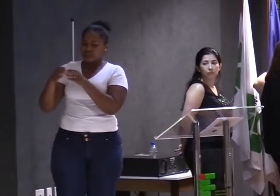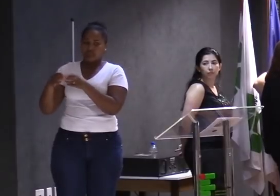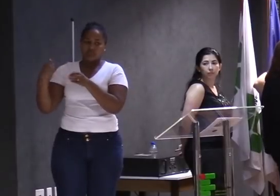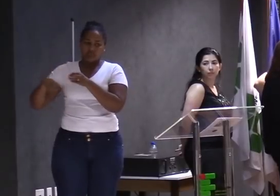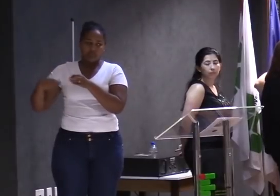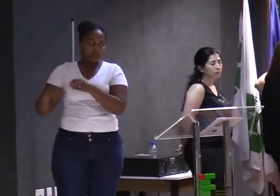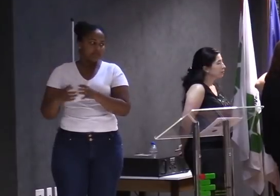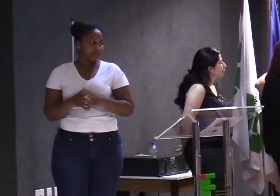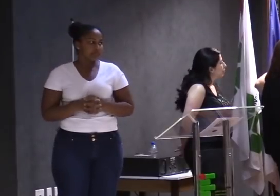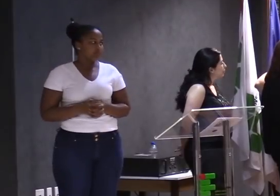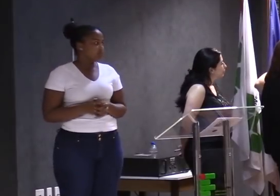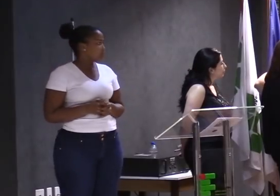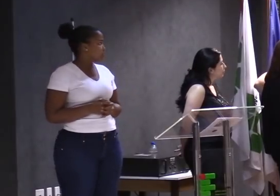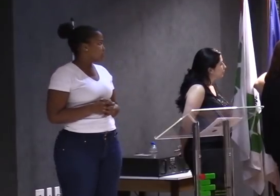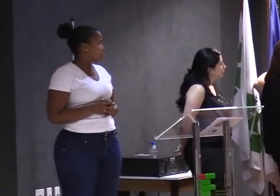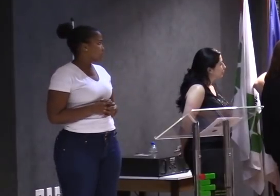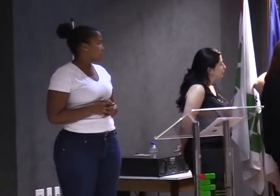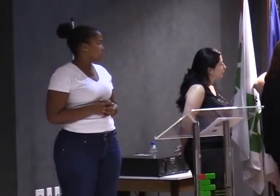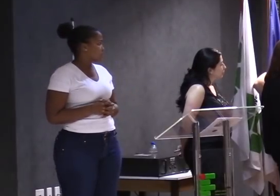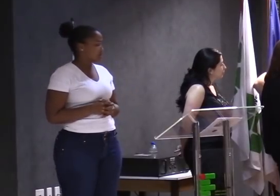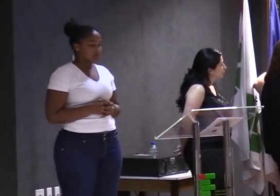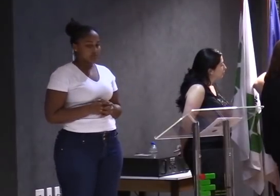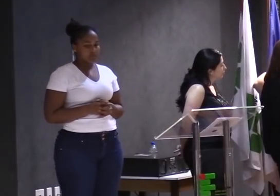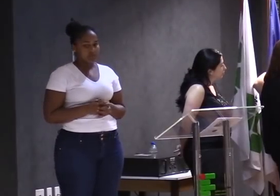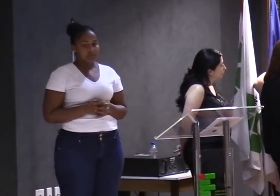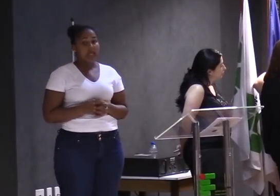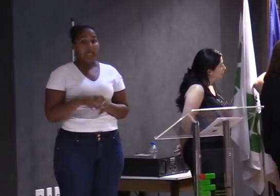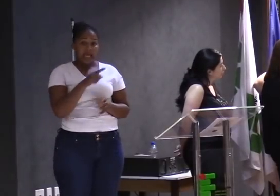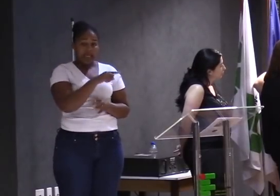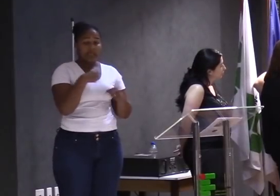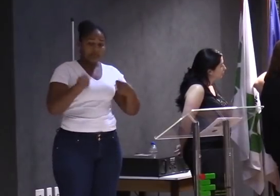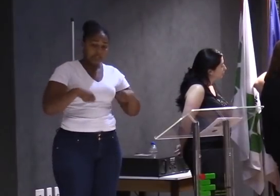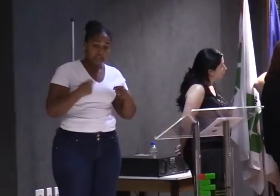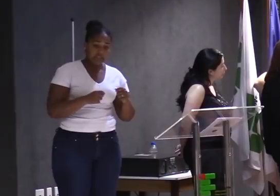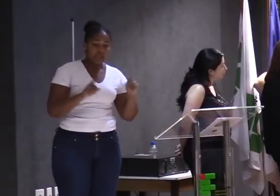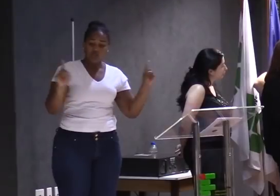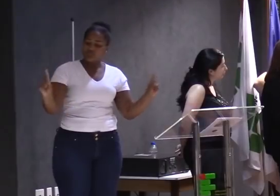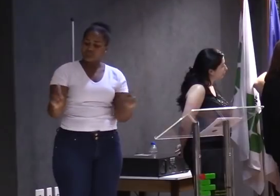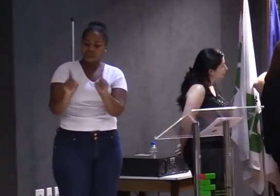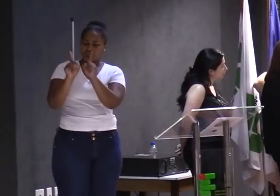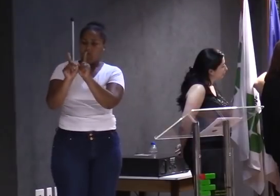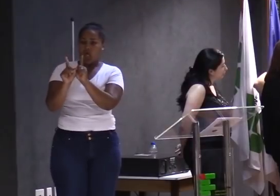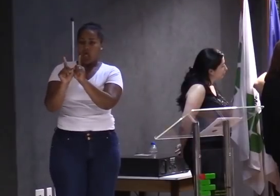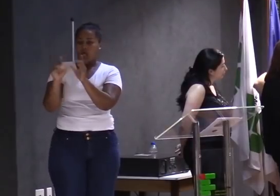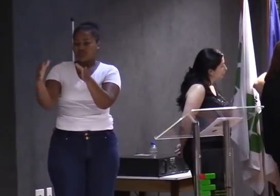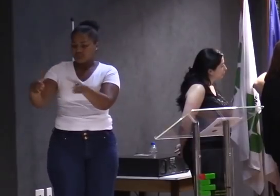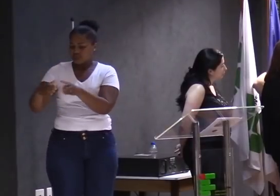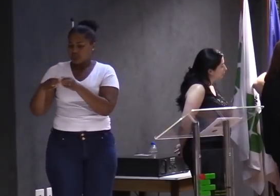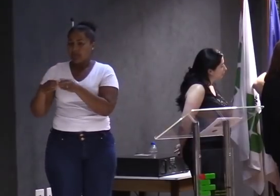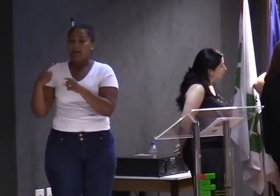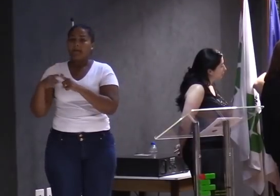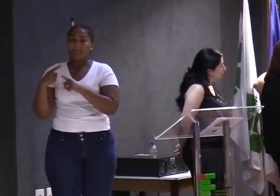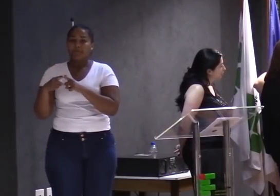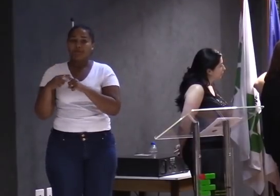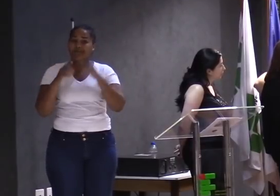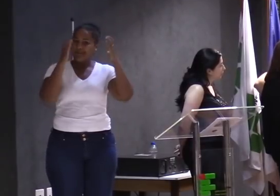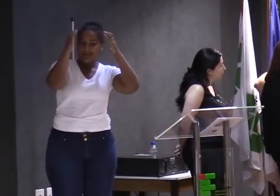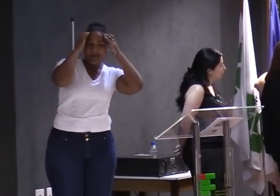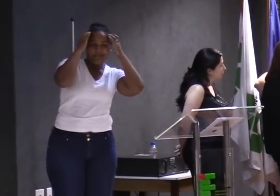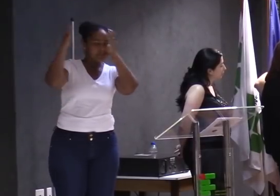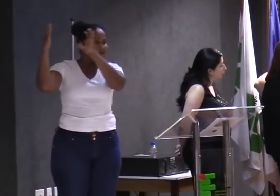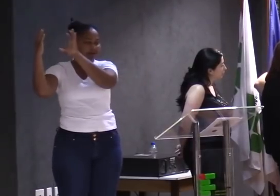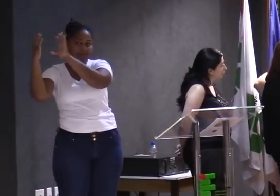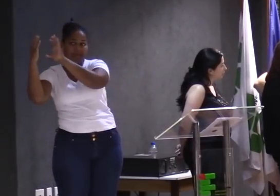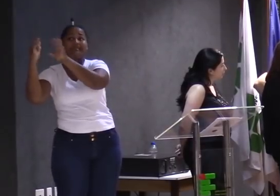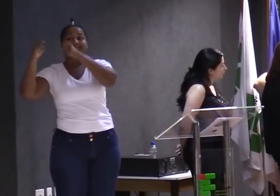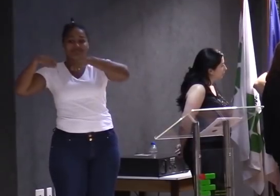celular. Trabalhar, que ela falou aqui, trabalhar os pares é a melhor coisa. Duas cabeças pensam melhor. Nós, brasileiros, temos dificuldade. O